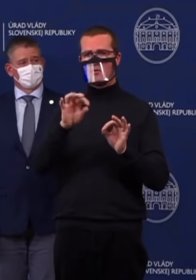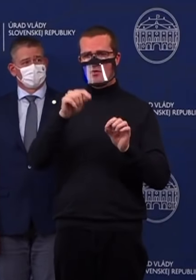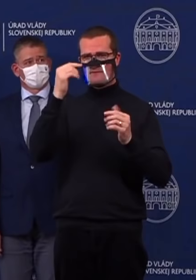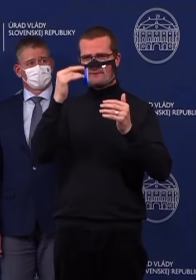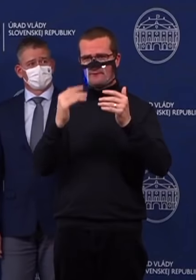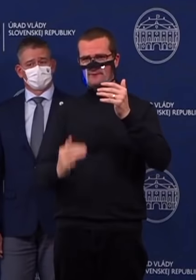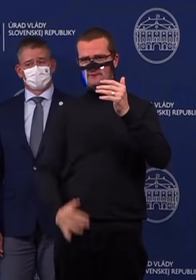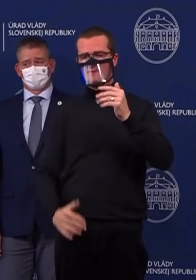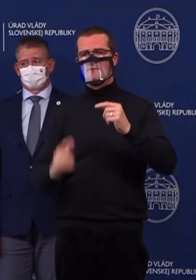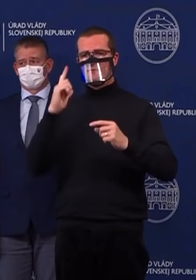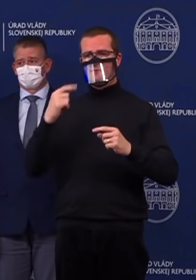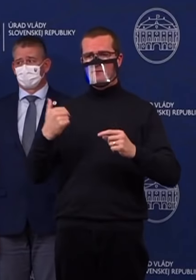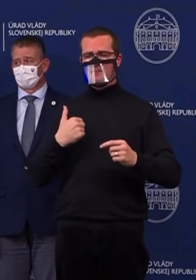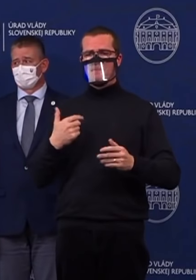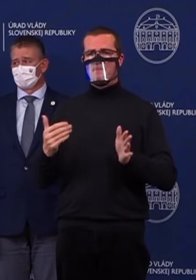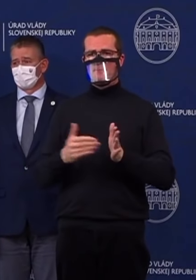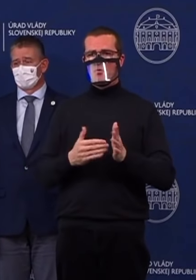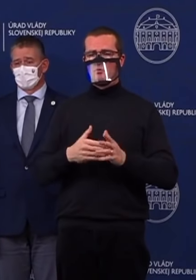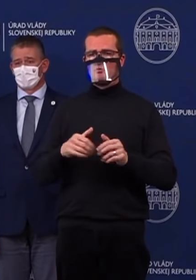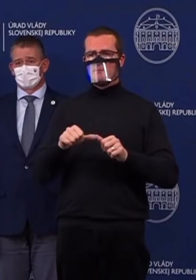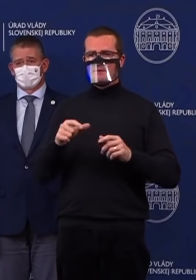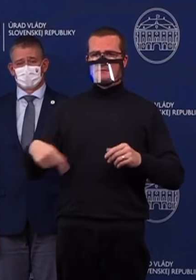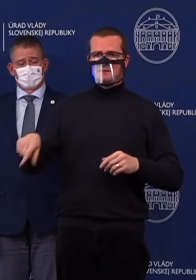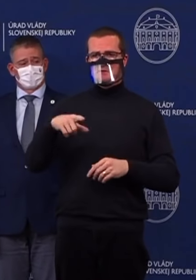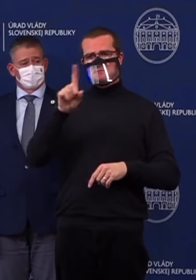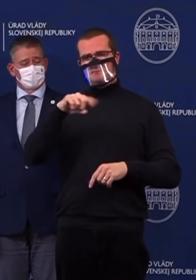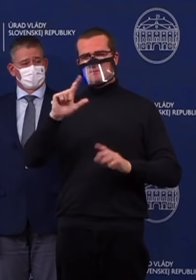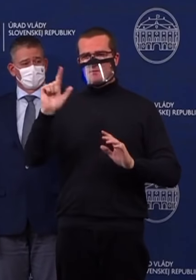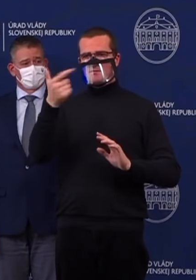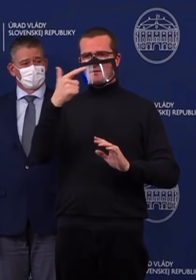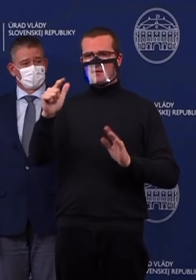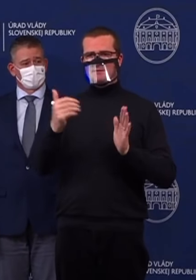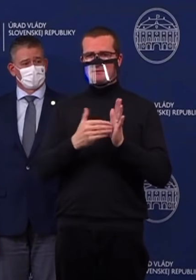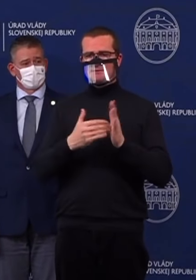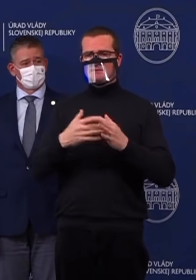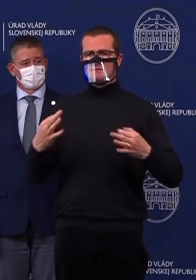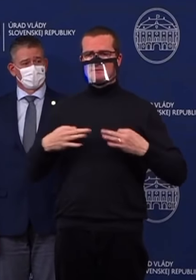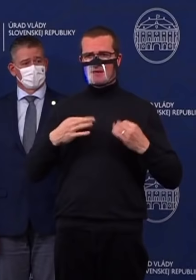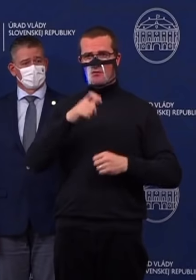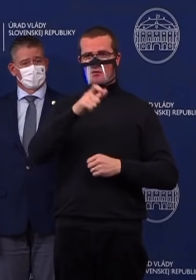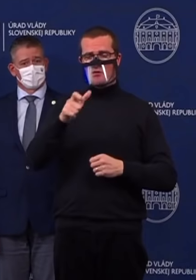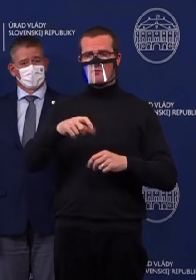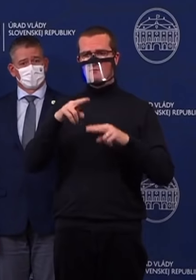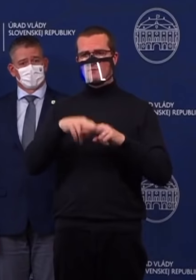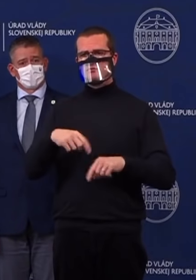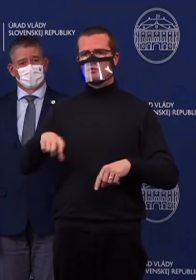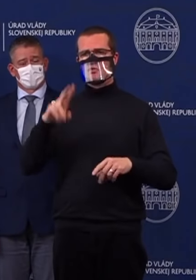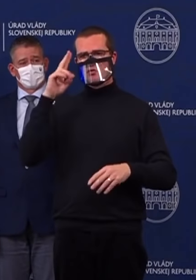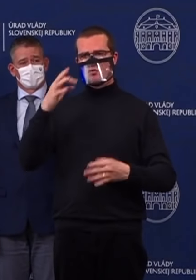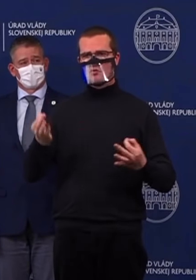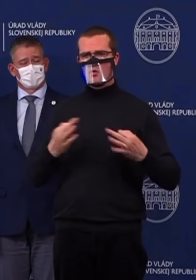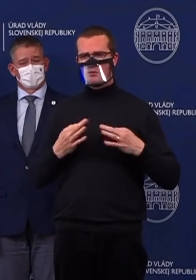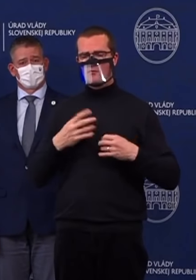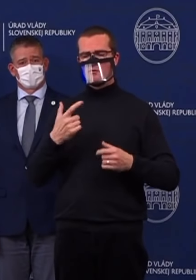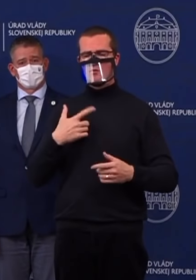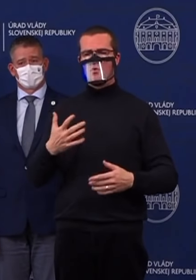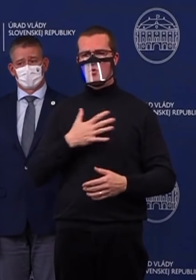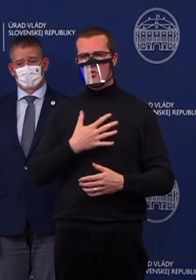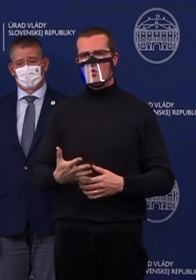ktoré vieme použiť. Medzi nimi asi 12 000 zdravotníkov, zvyšok sú tu dobrovoľníci, ktoré sú ochotní